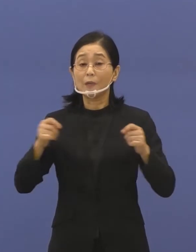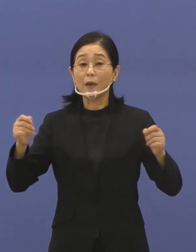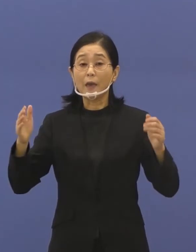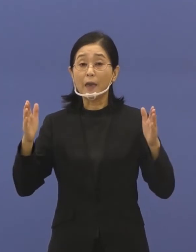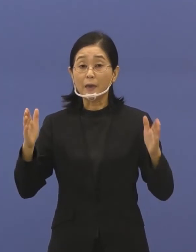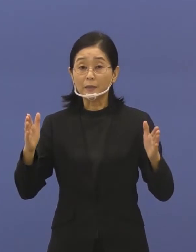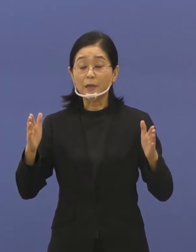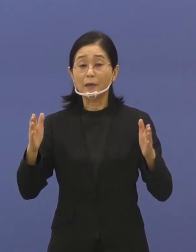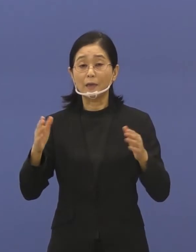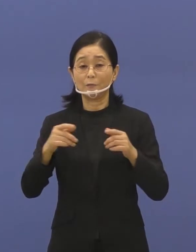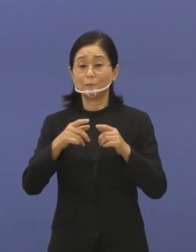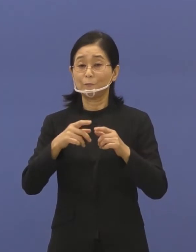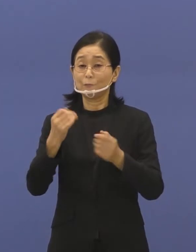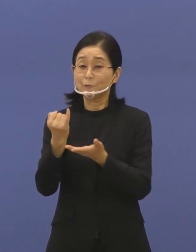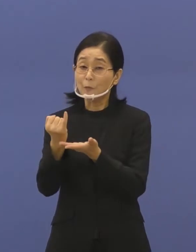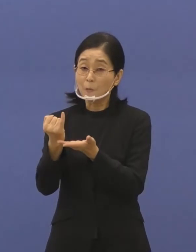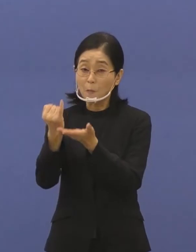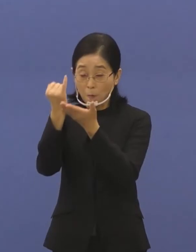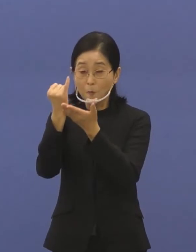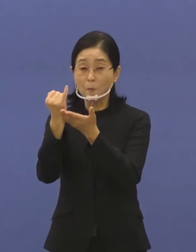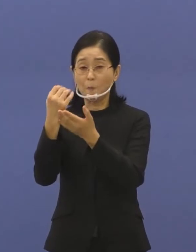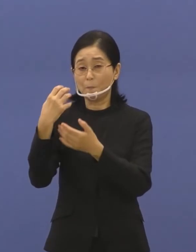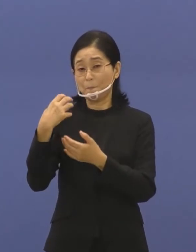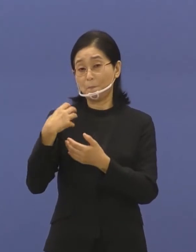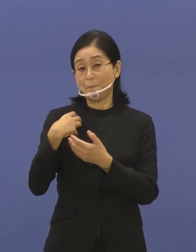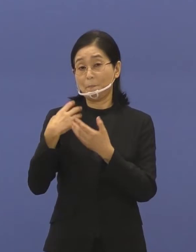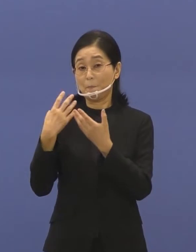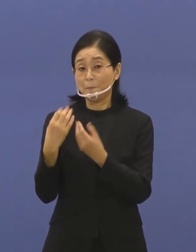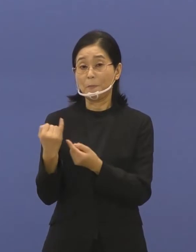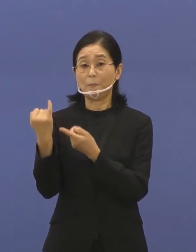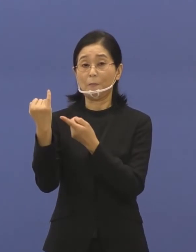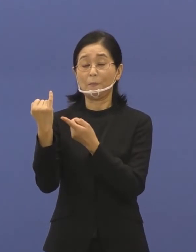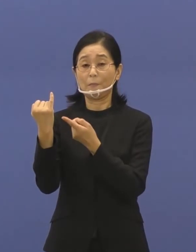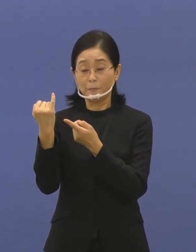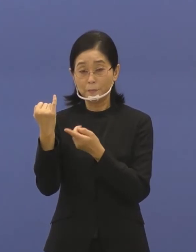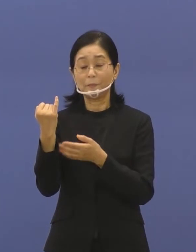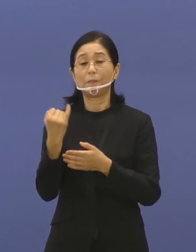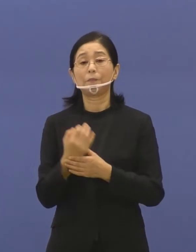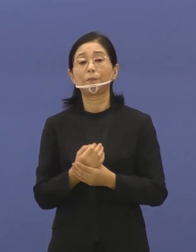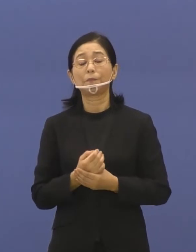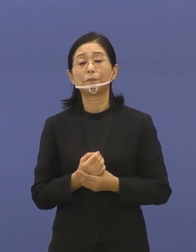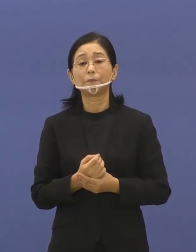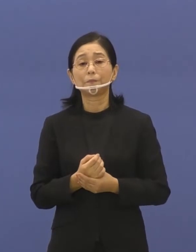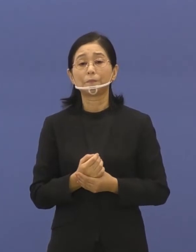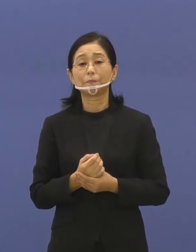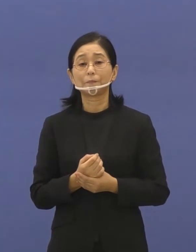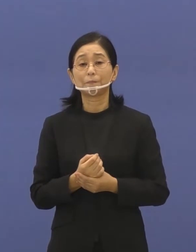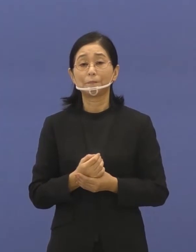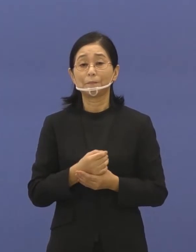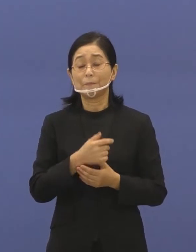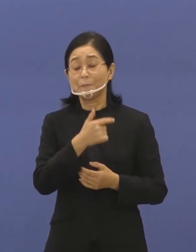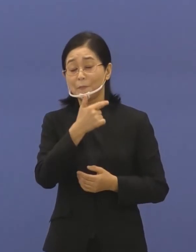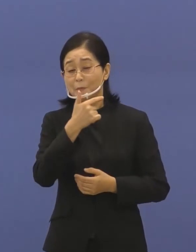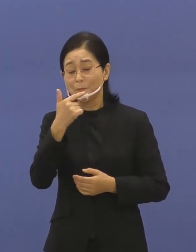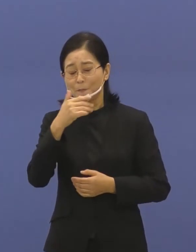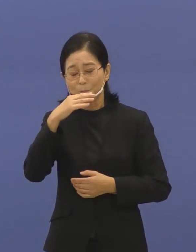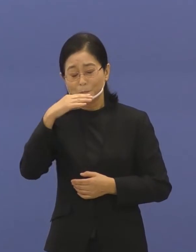王を務められていたこと、偉大な存在だ